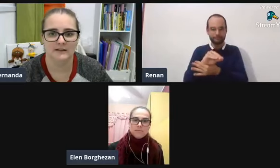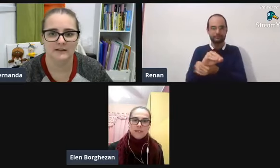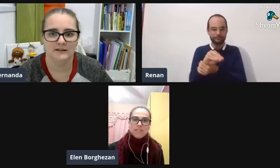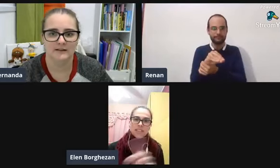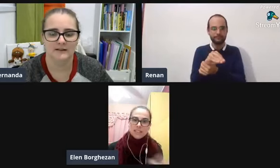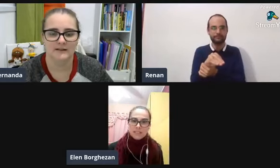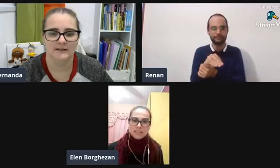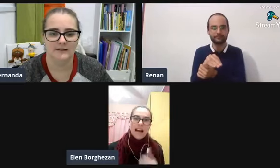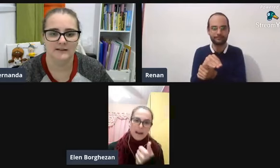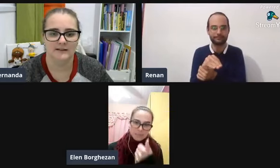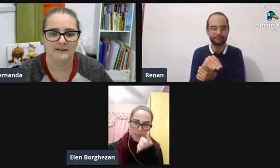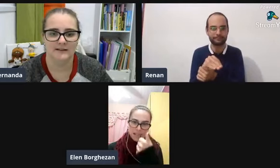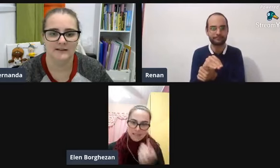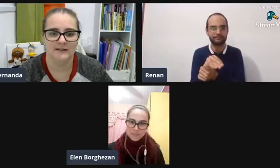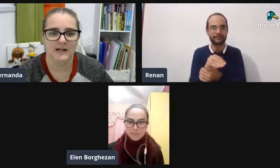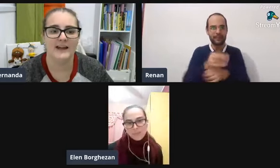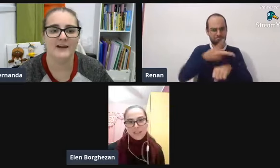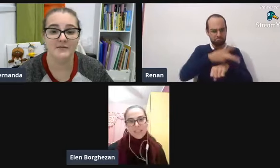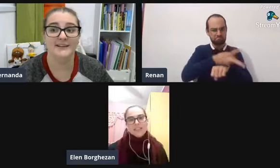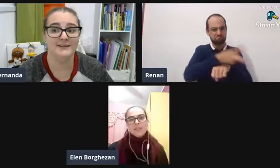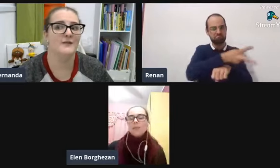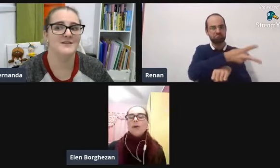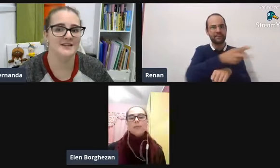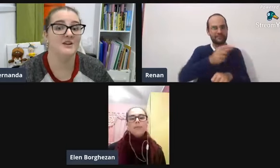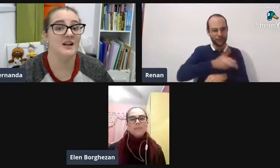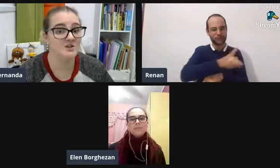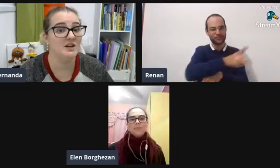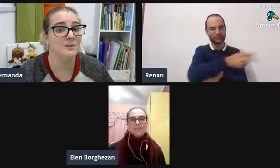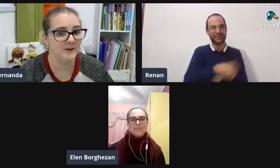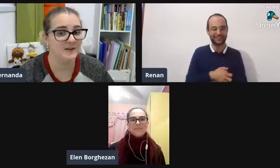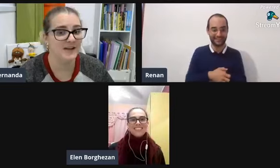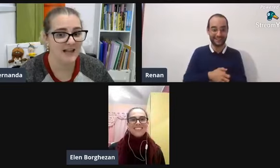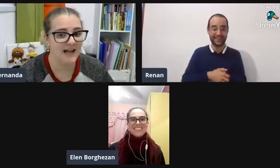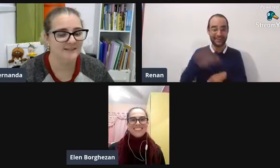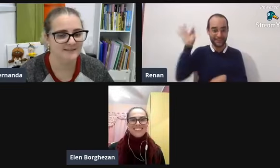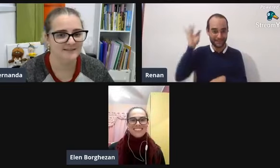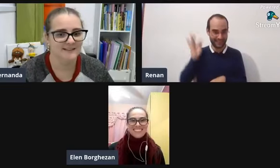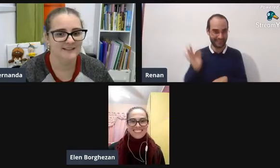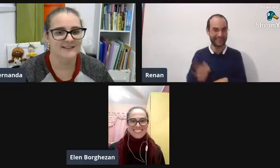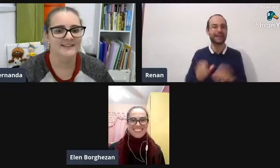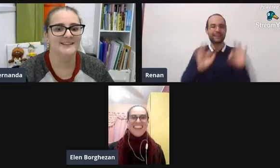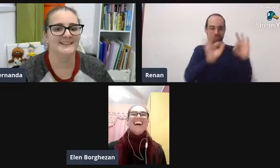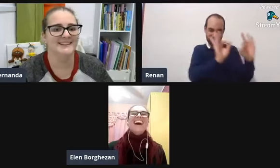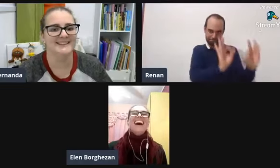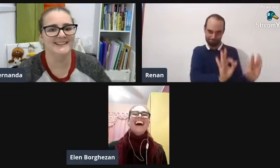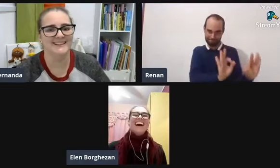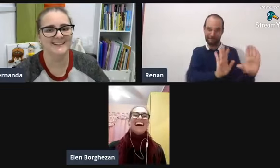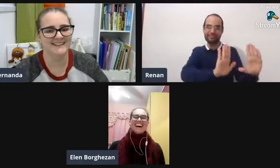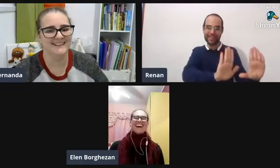ficar. A Fernanda. Tá, beleza? A Fernanda vai fazer direitinho para ficar lá.